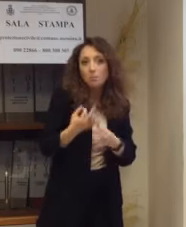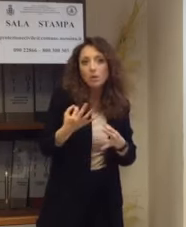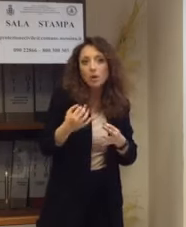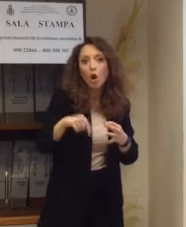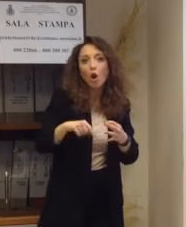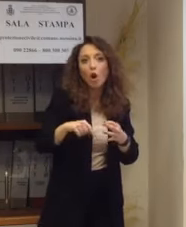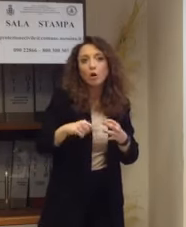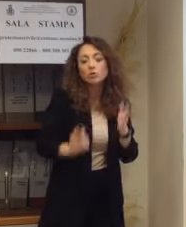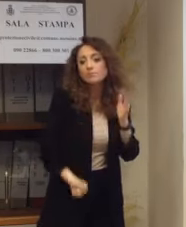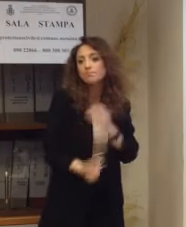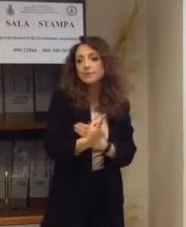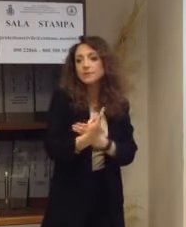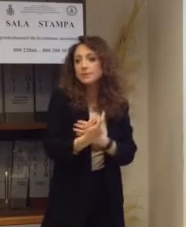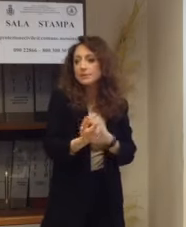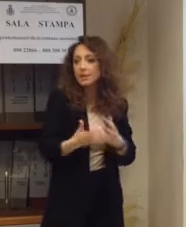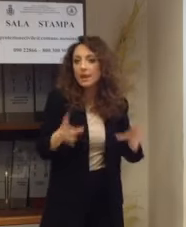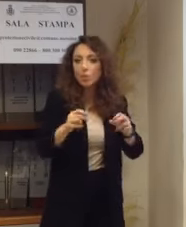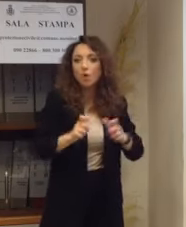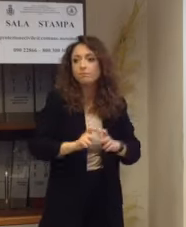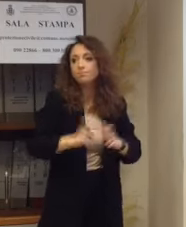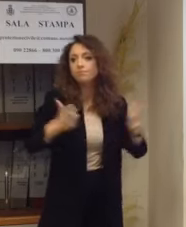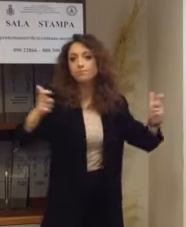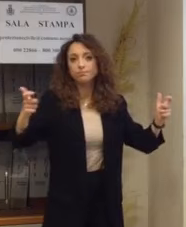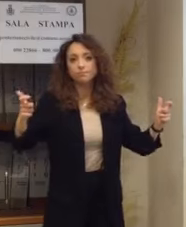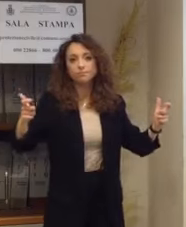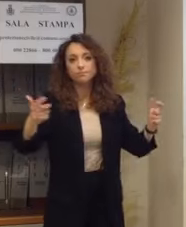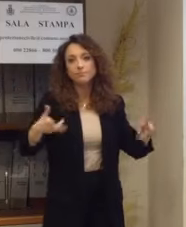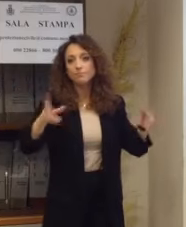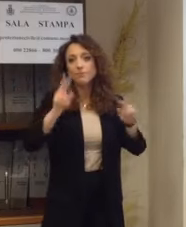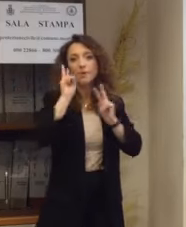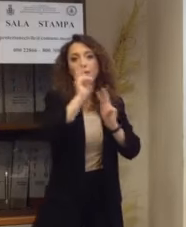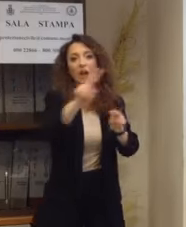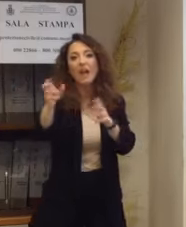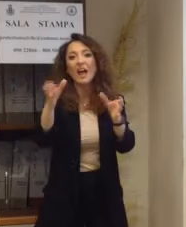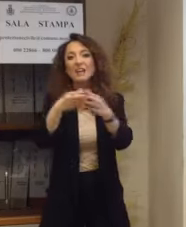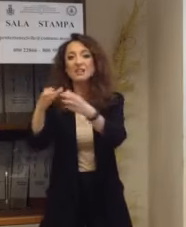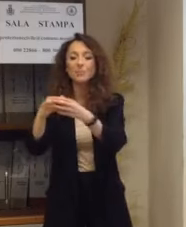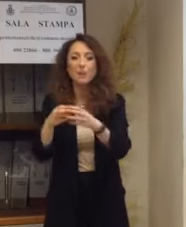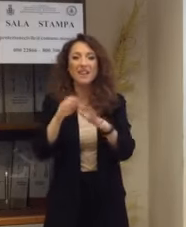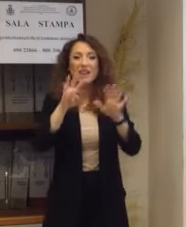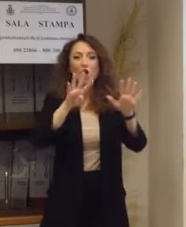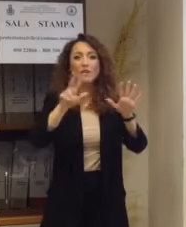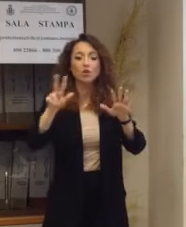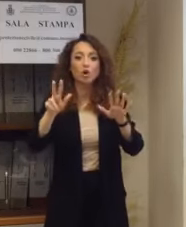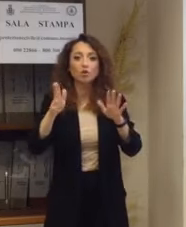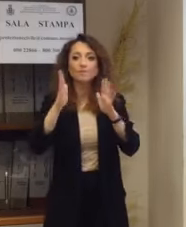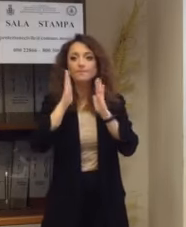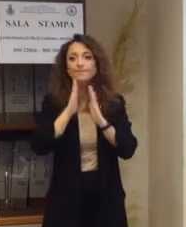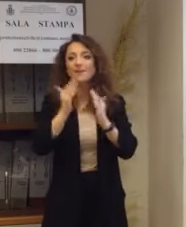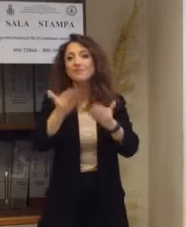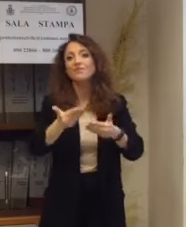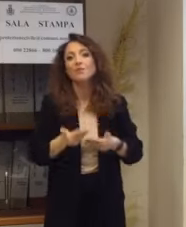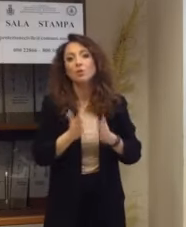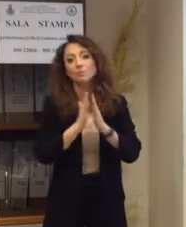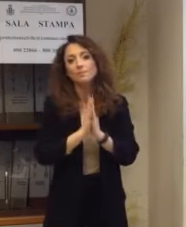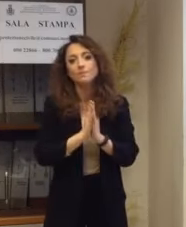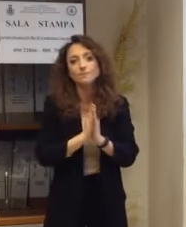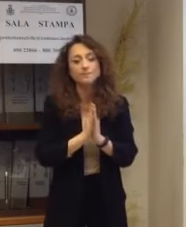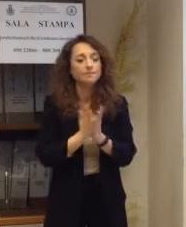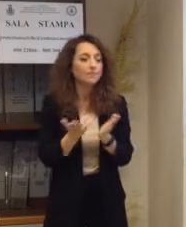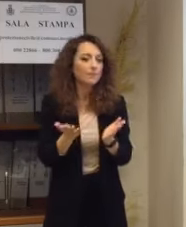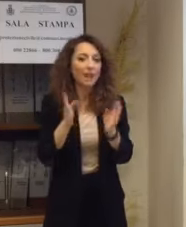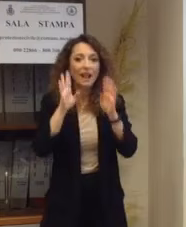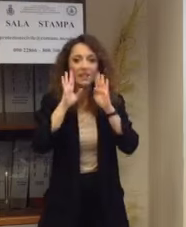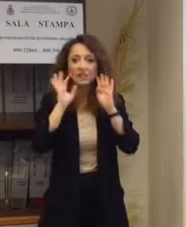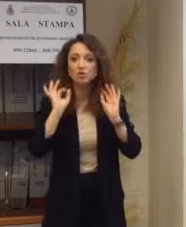Oggi abbiamo avuto questa esplosione, sono stati controllati 98 assembramenti. Io vi invito a limitare, a fare attenzione, non mi stancherò mai